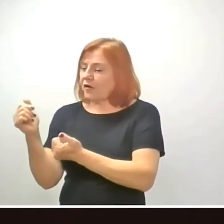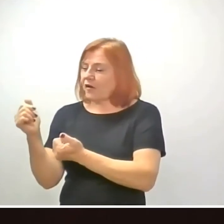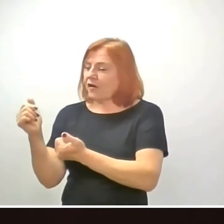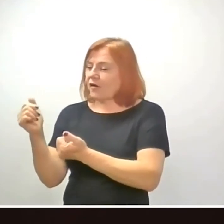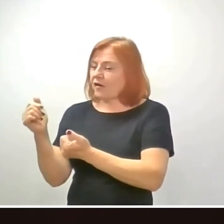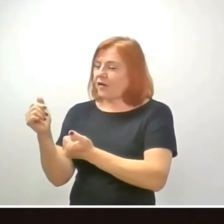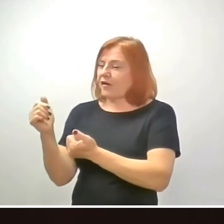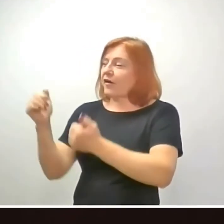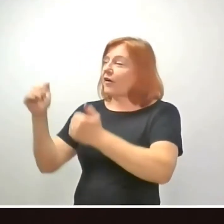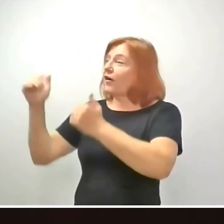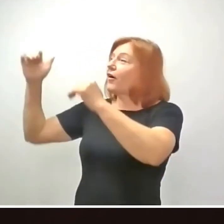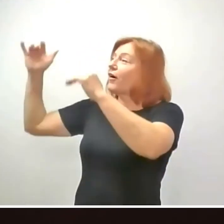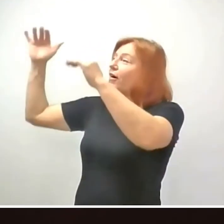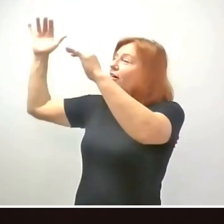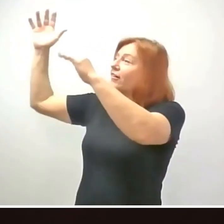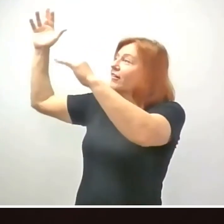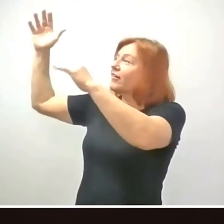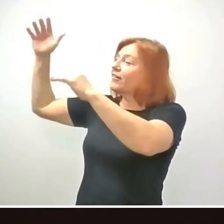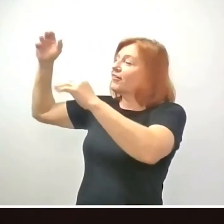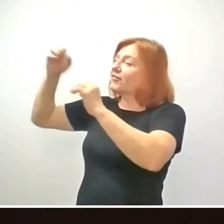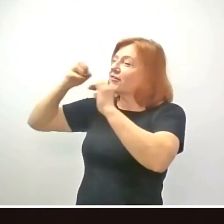orvalhos da manhã,